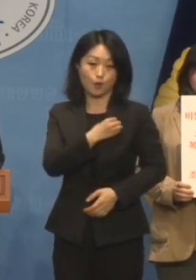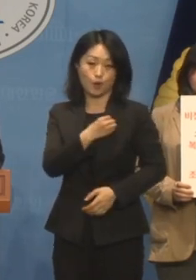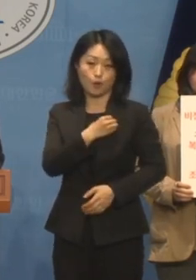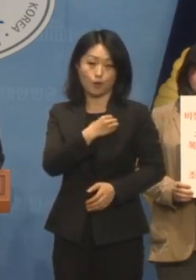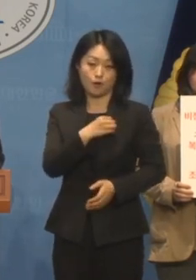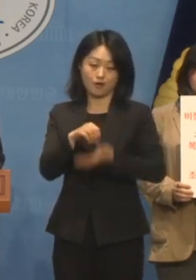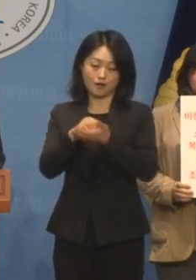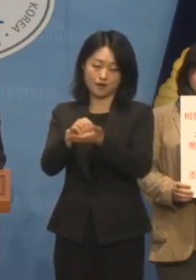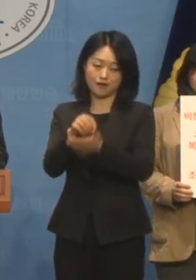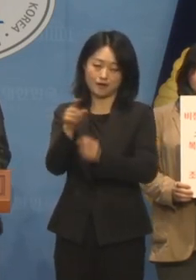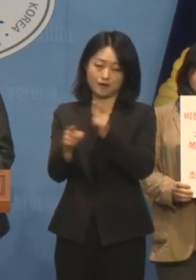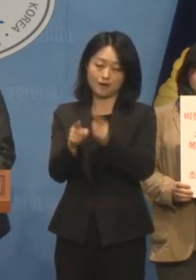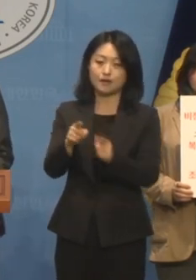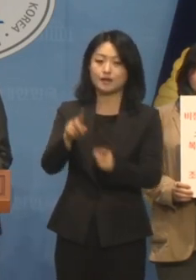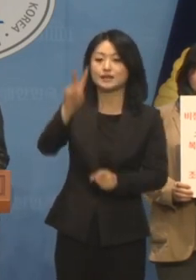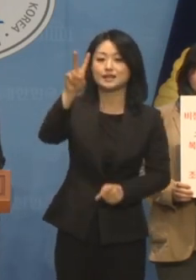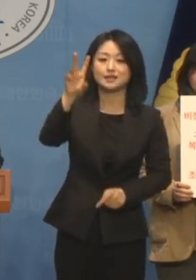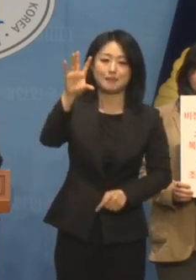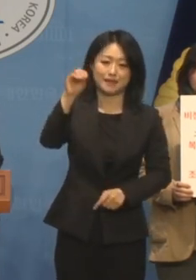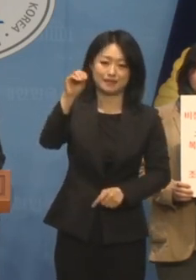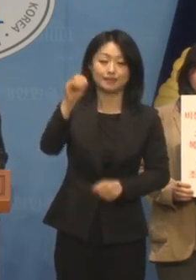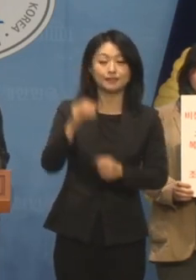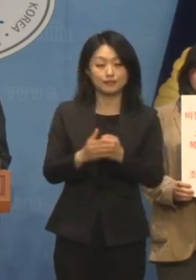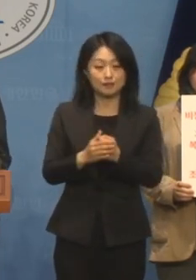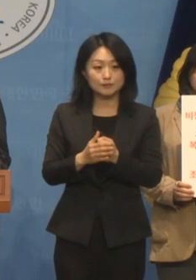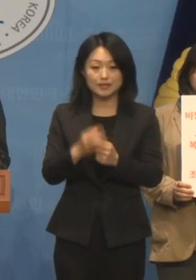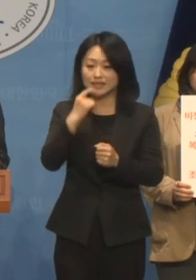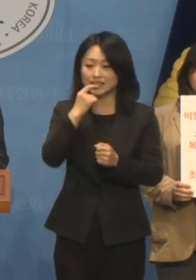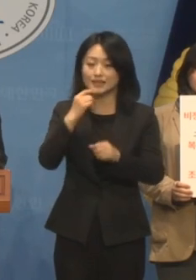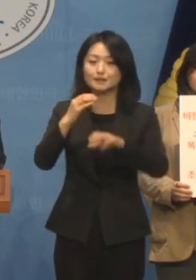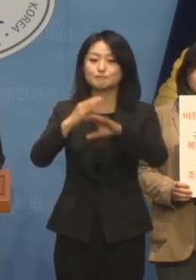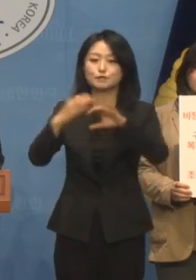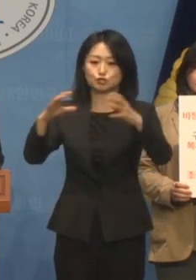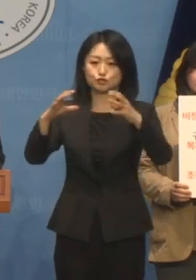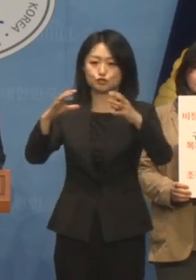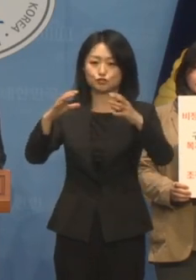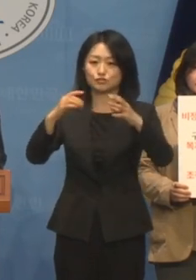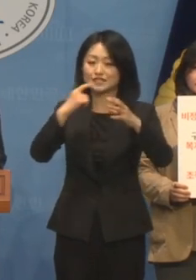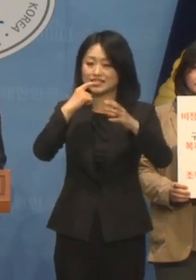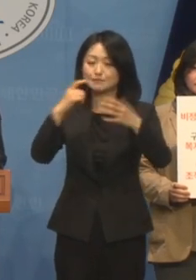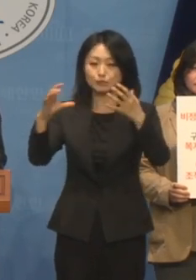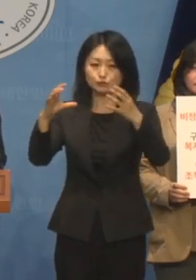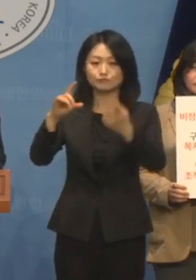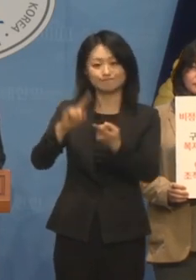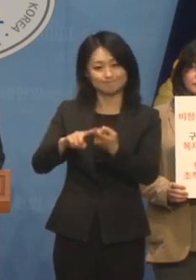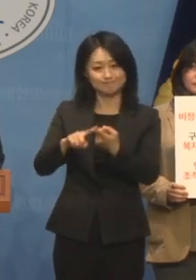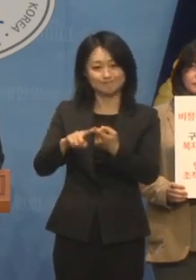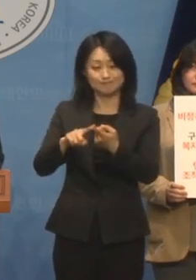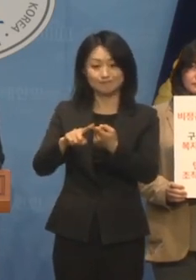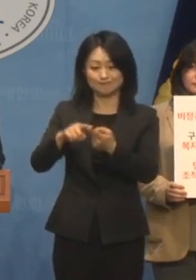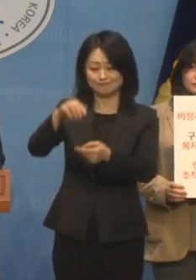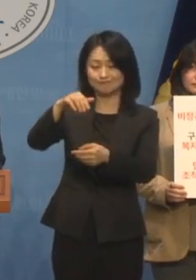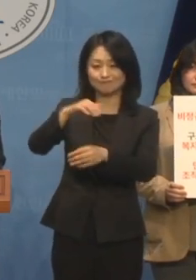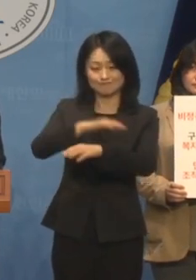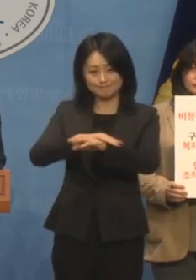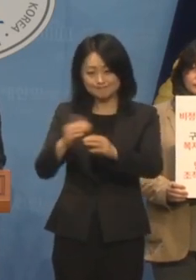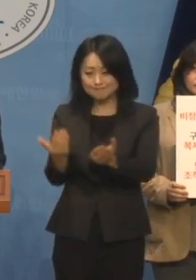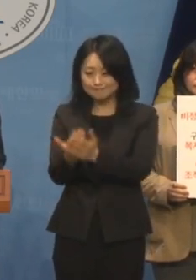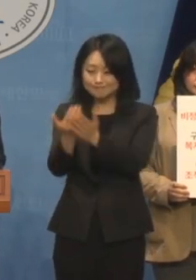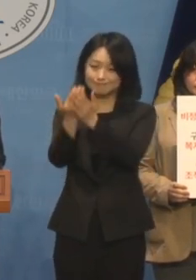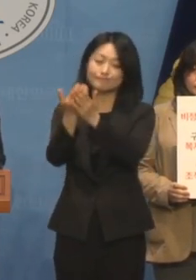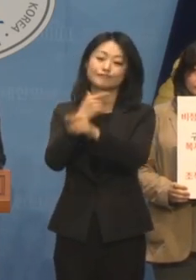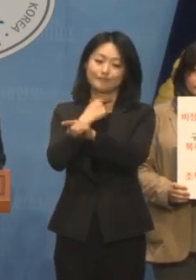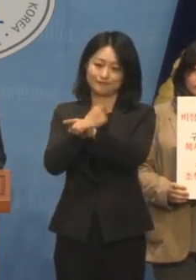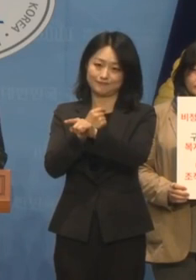명에 육박합니다. 그래서 좀 카라가 좀 더 민주적으로 운영이 돼야 한국의 시민 운동, 동물보호 운동이 발전할 수 있다고